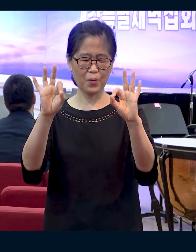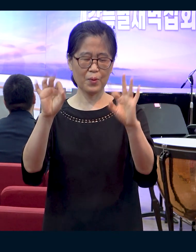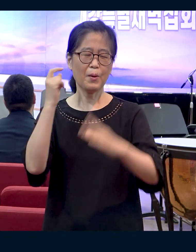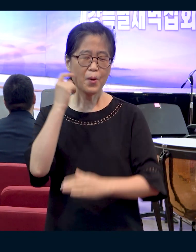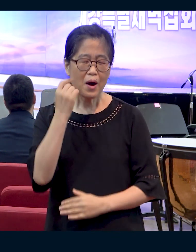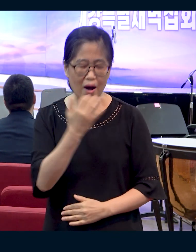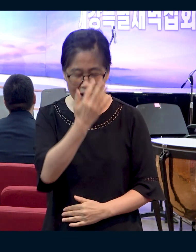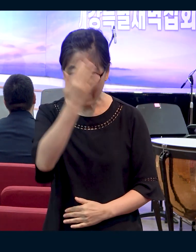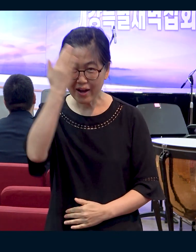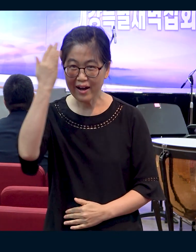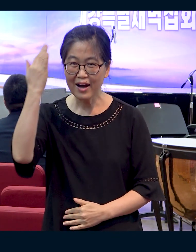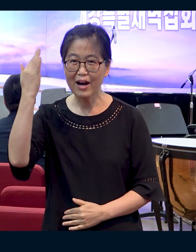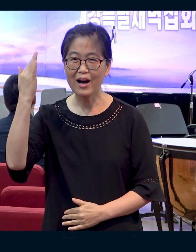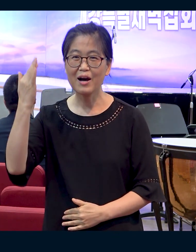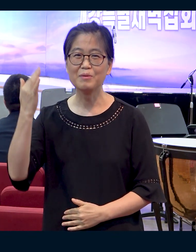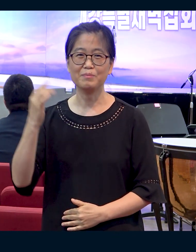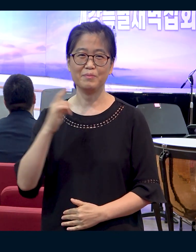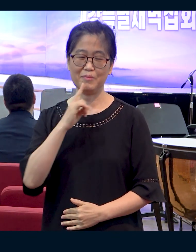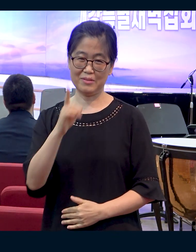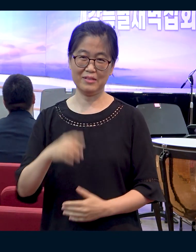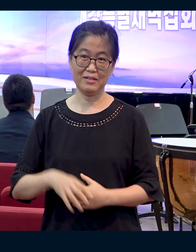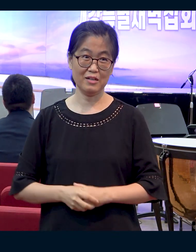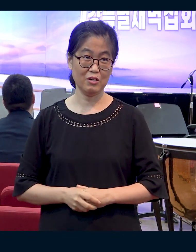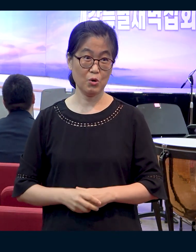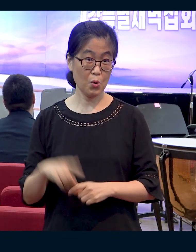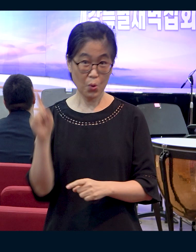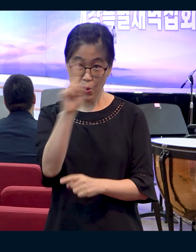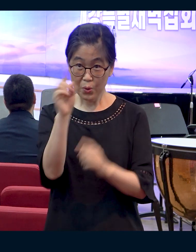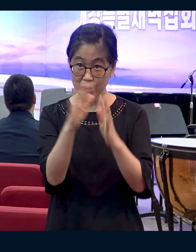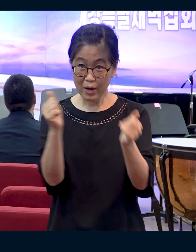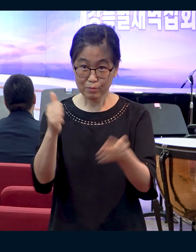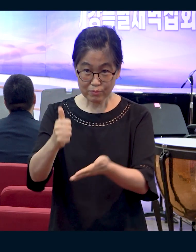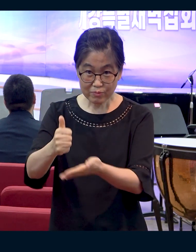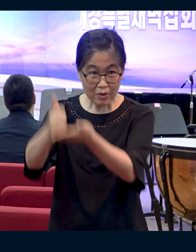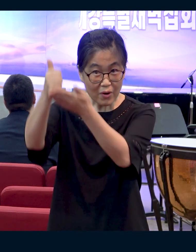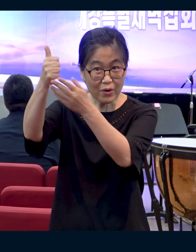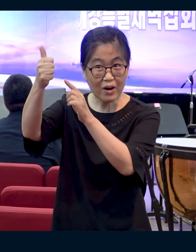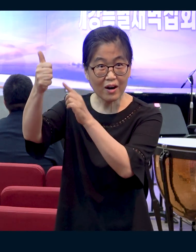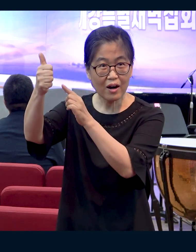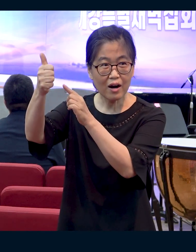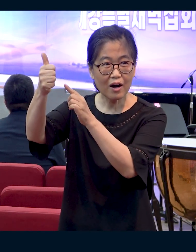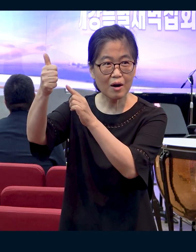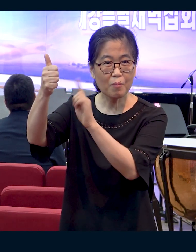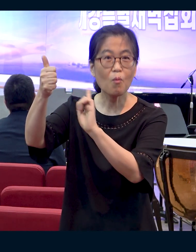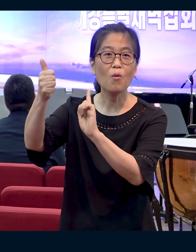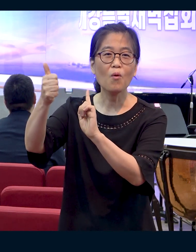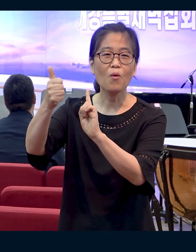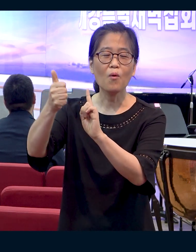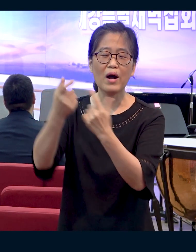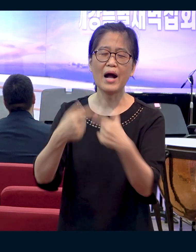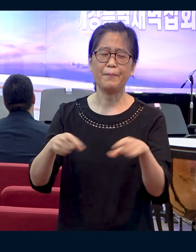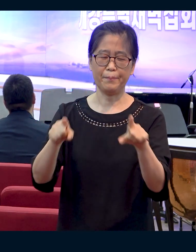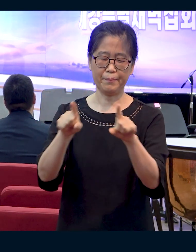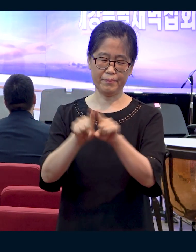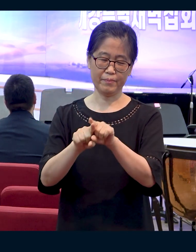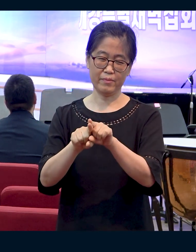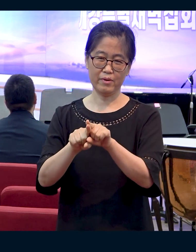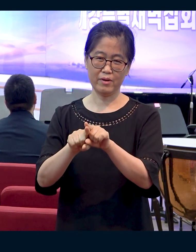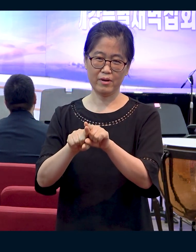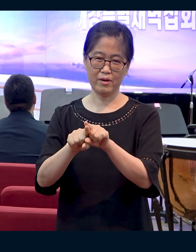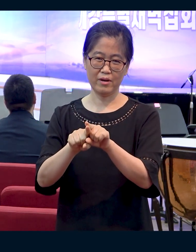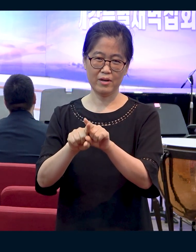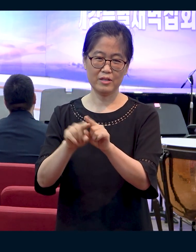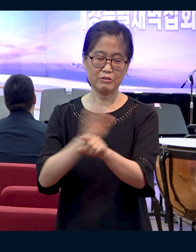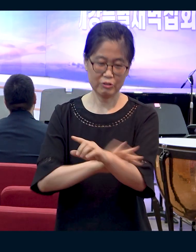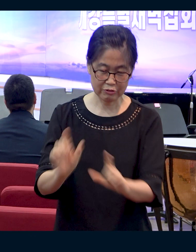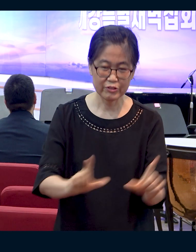정말 아름답습니다. 어떤 사람이 존경받는가? 네, 다른 사람과 더불어 잘 지내는 사람이